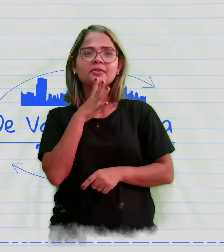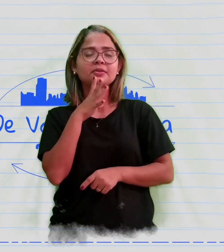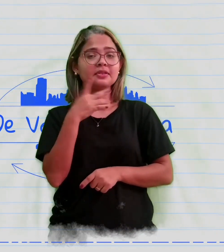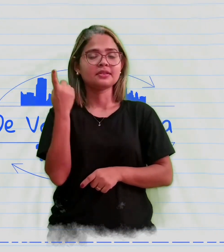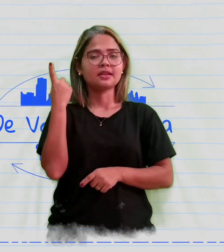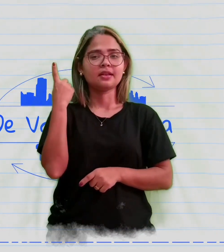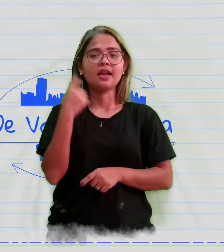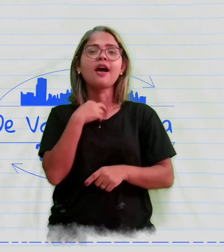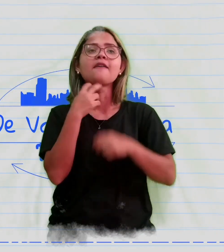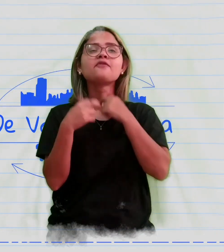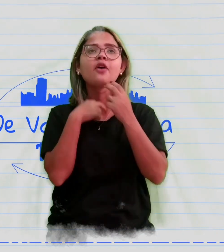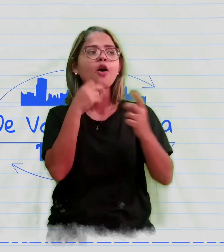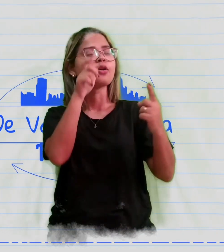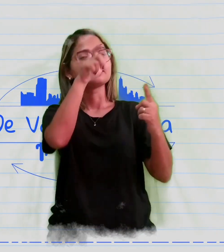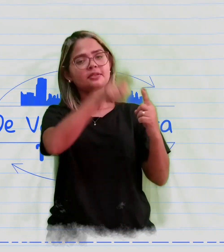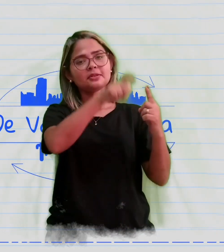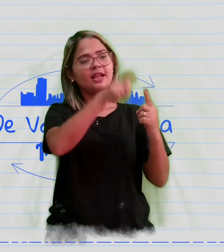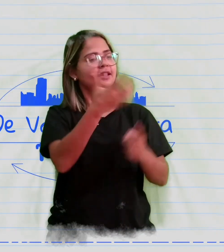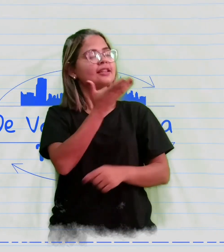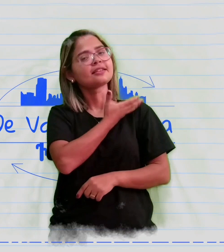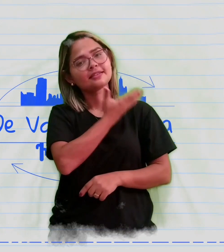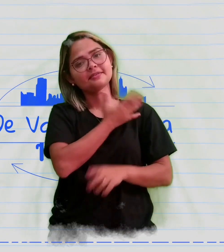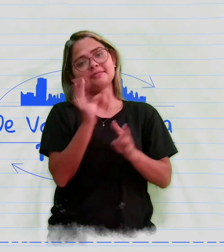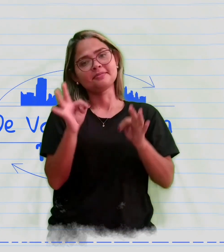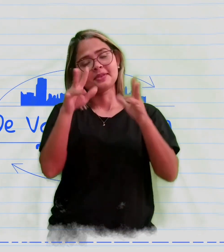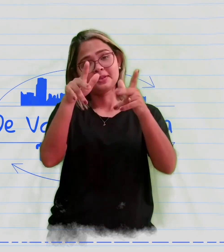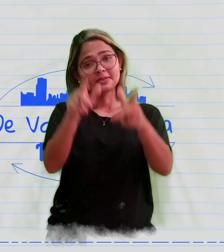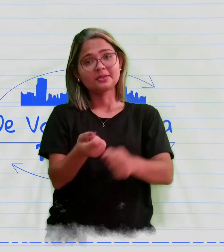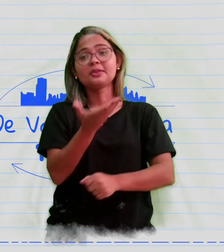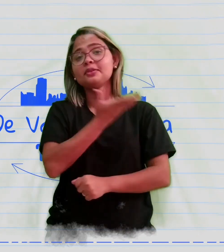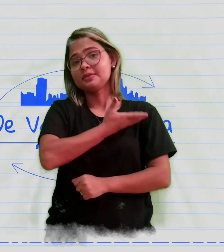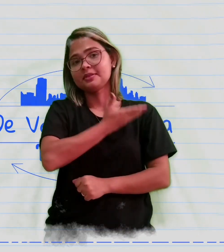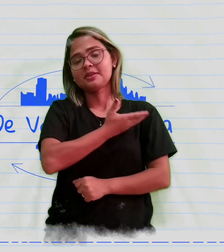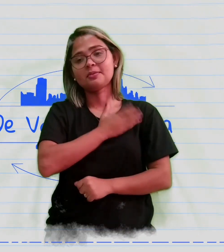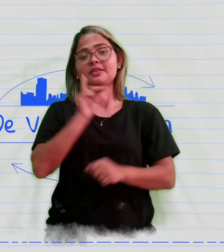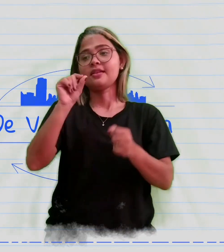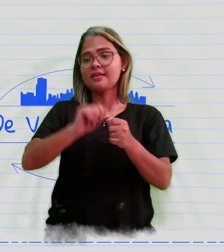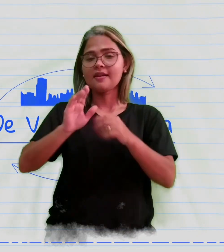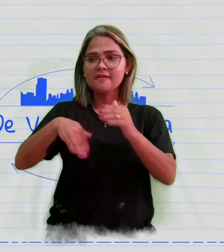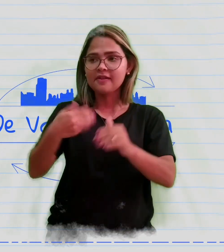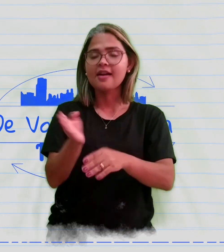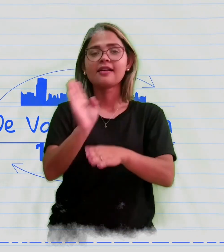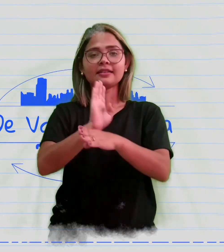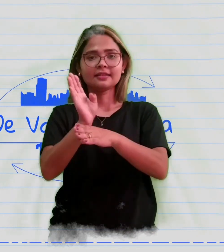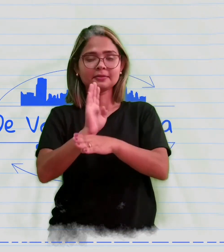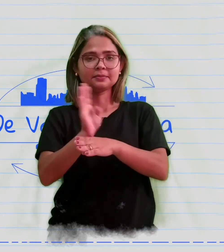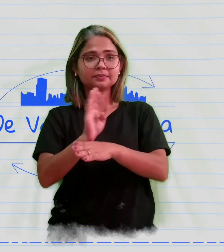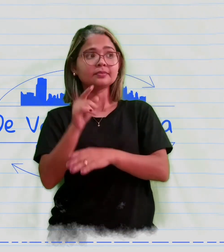vozes desses artistas, né, desses amigos. Conhecia todo mundo, né? Sim, desses colegas que constroem a cena. E a voz de